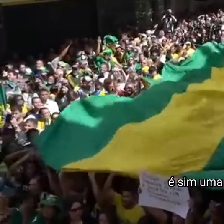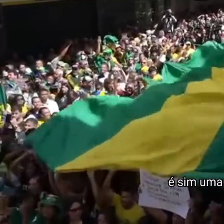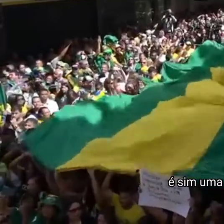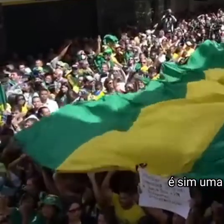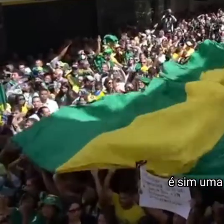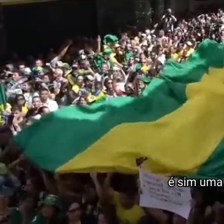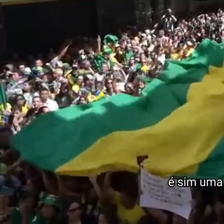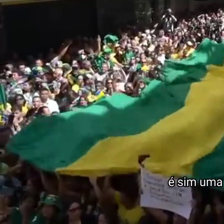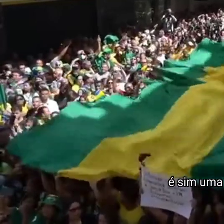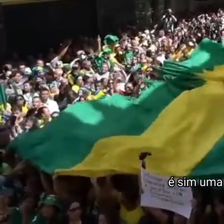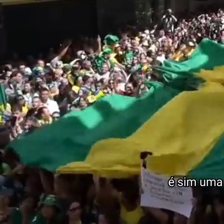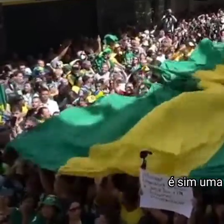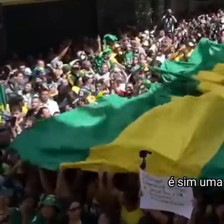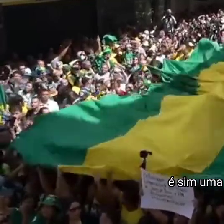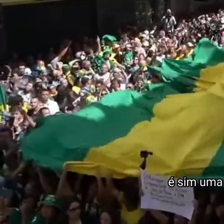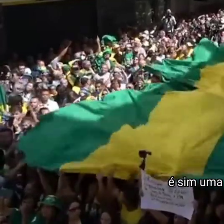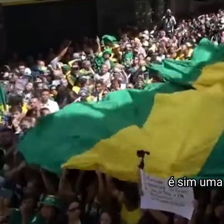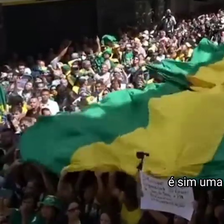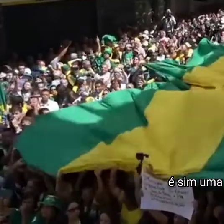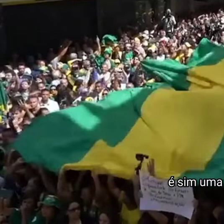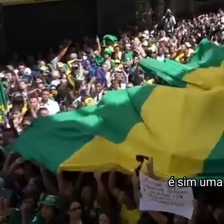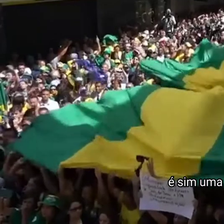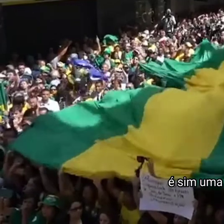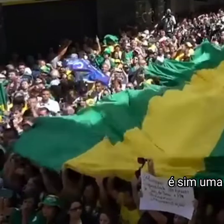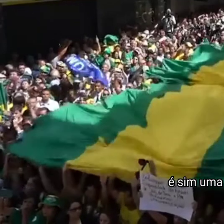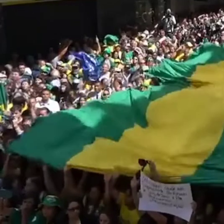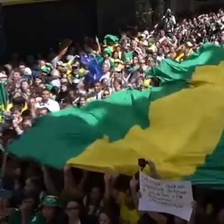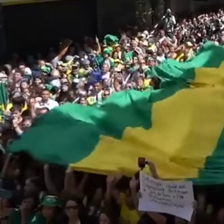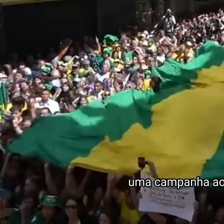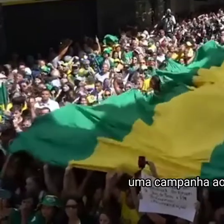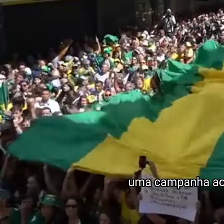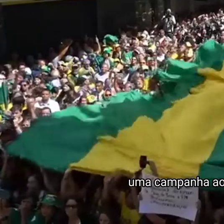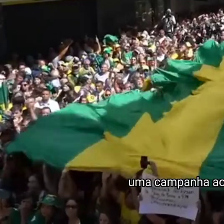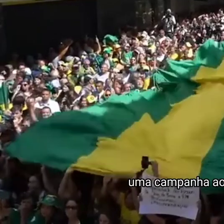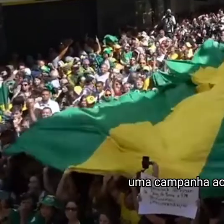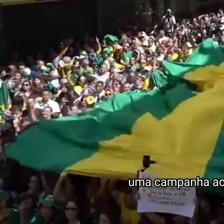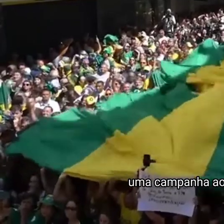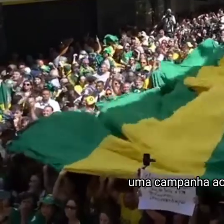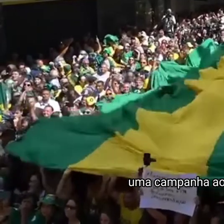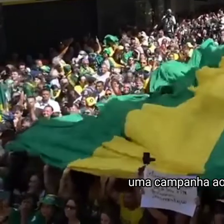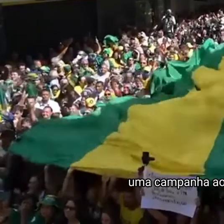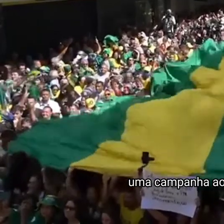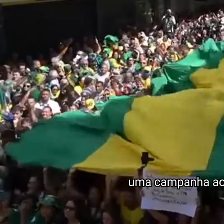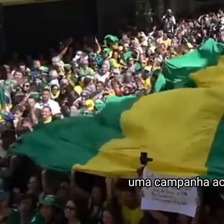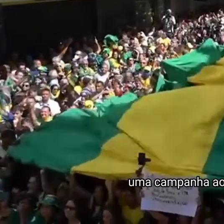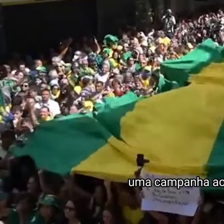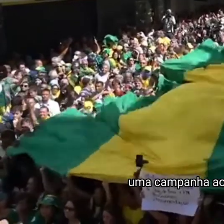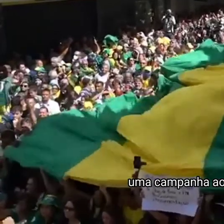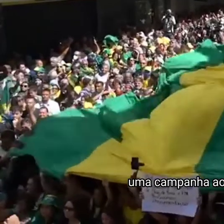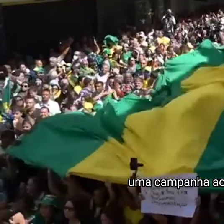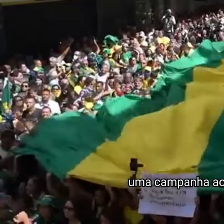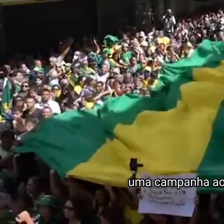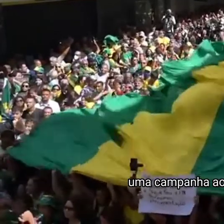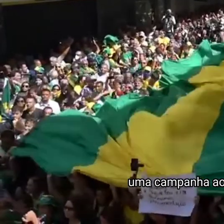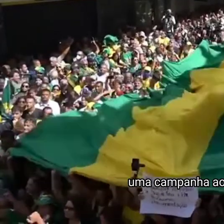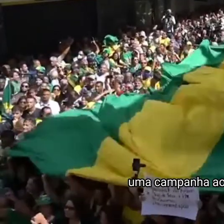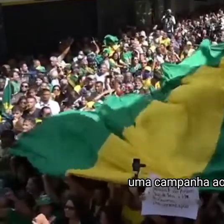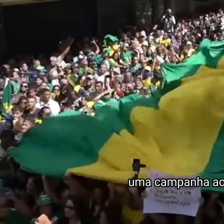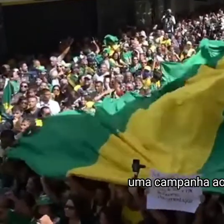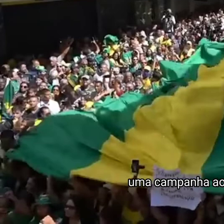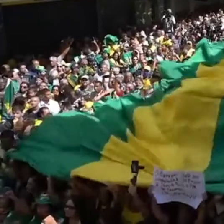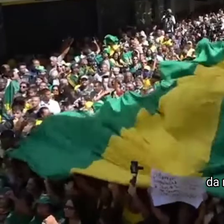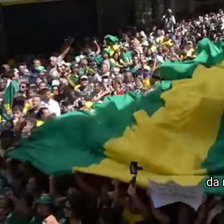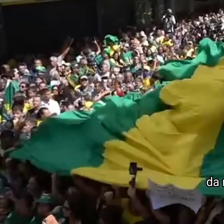É sim uma campanha muito simbólica, uma campanha onde o povo brasileiro vai